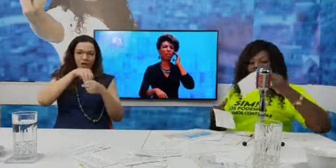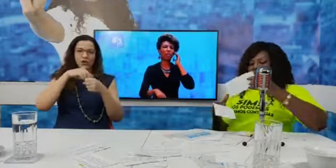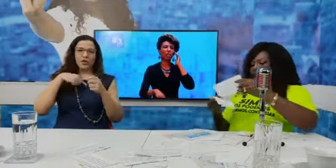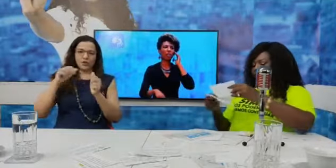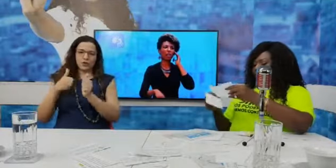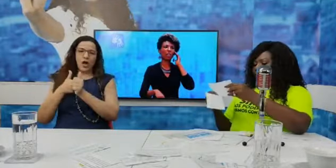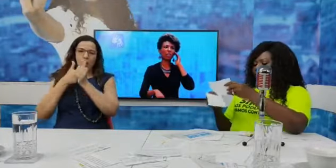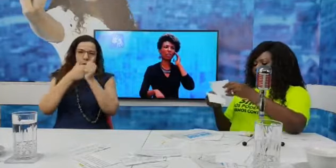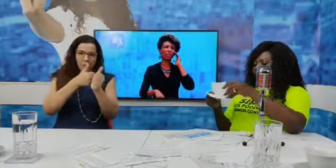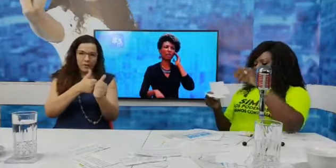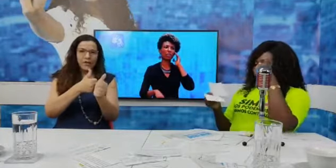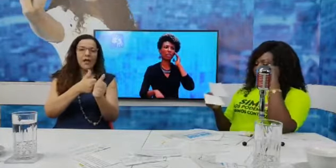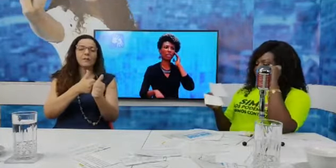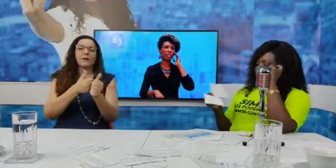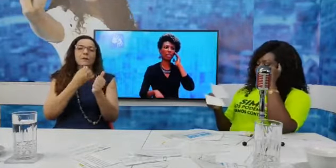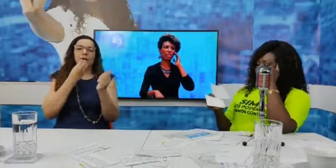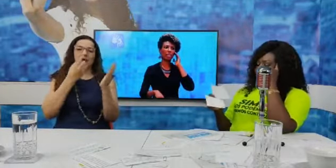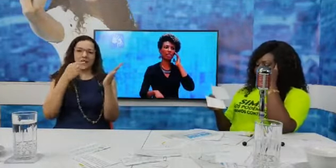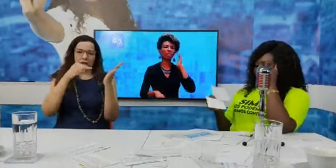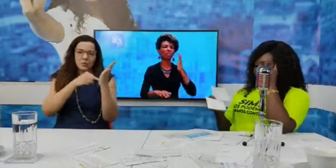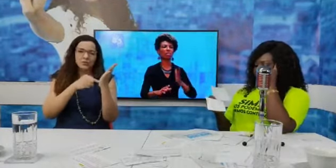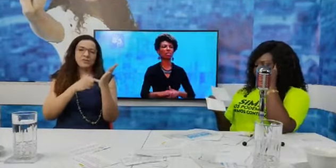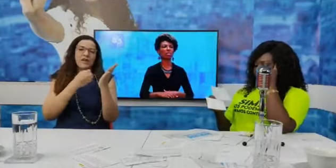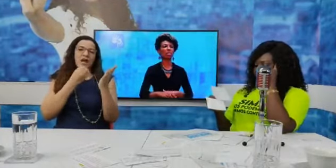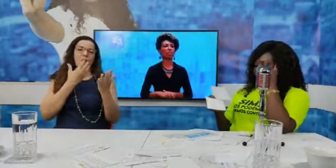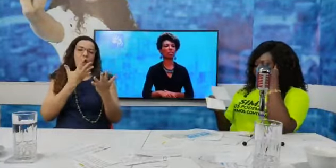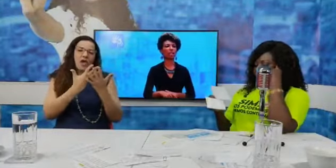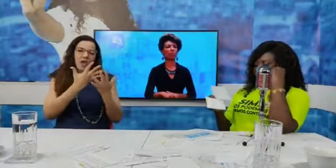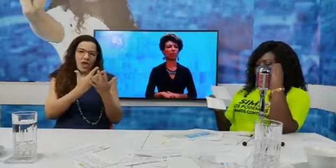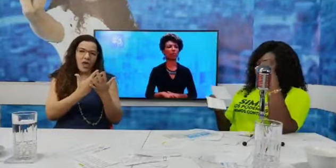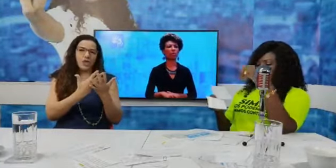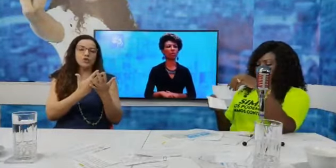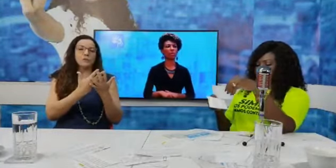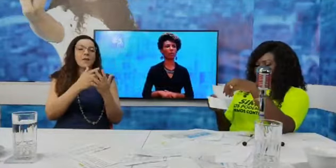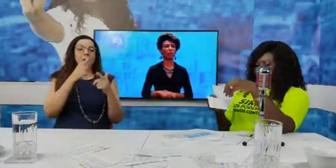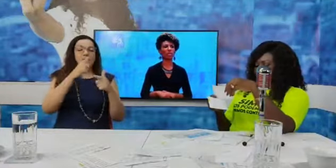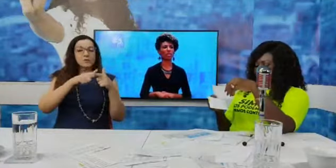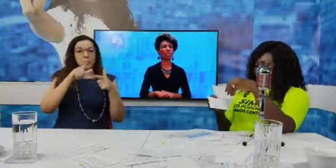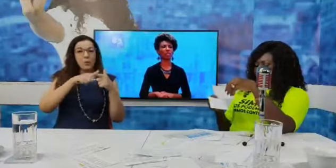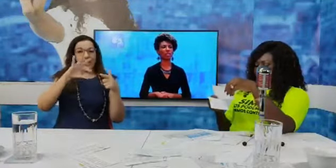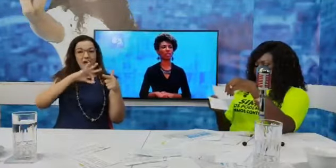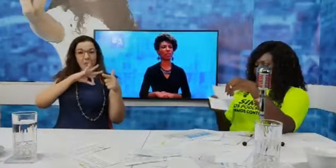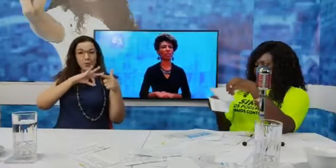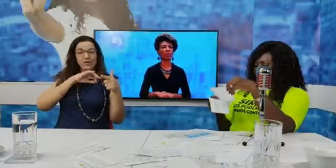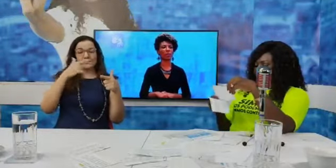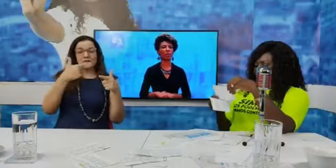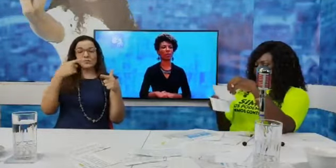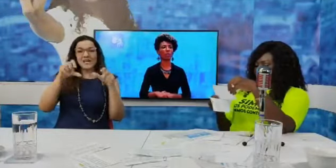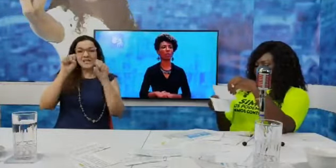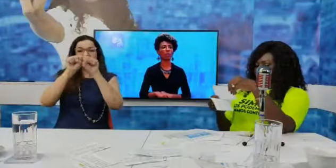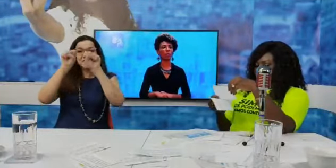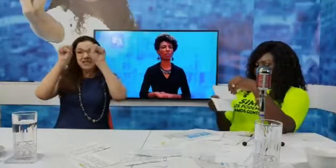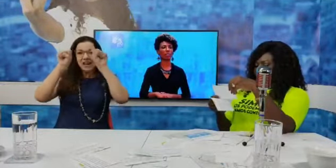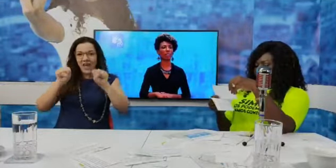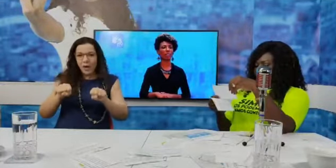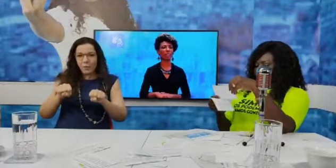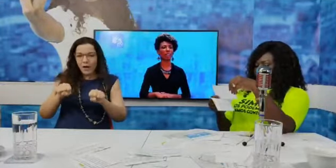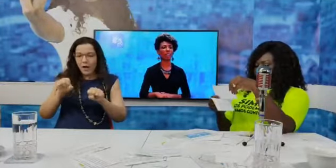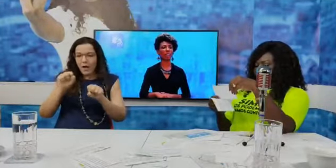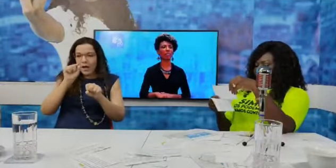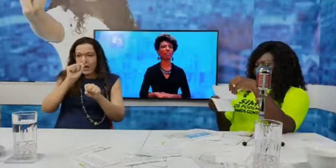Bom, dentro da polícia, tem um apoio, realmente, é importante ter esse apoio. O problema é que a polícia